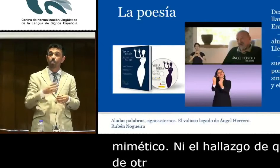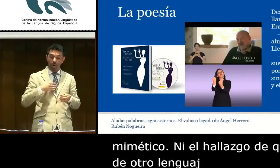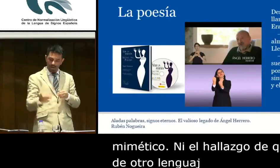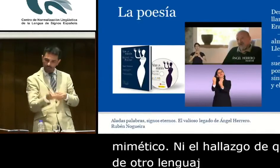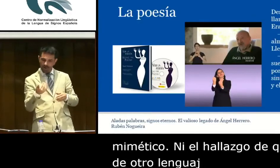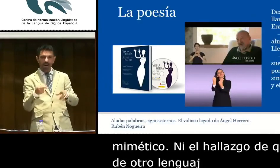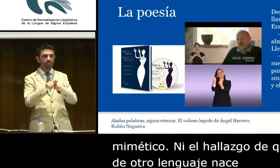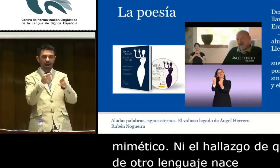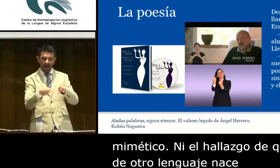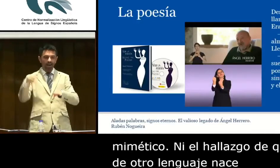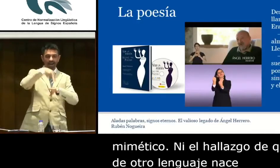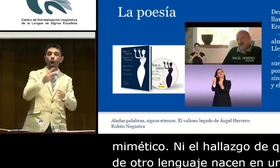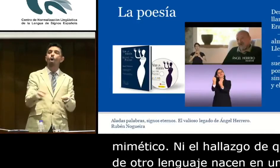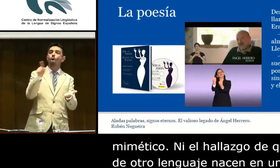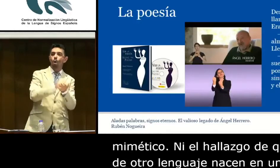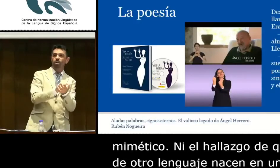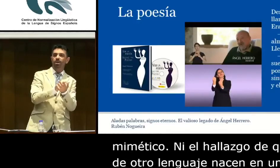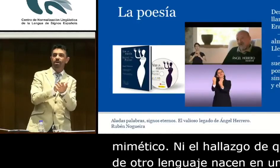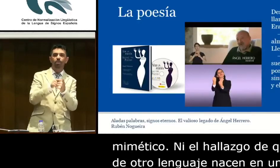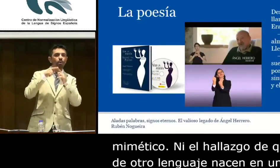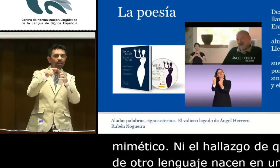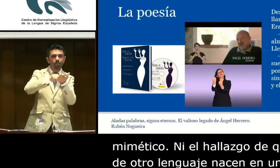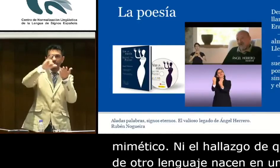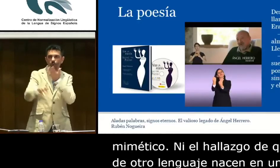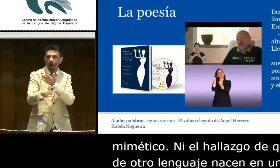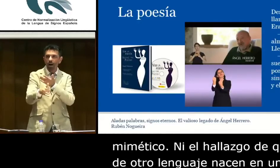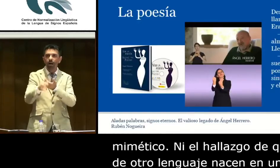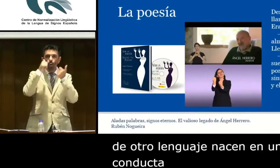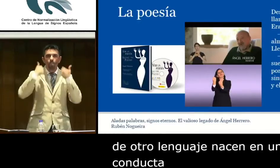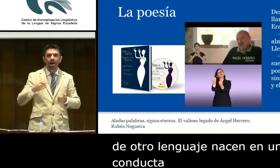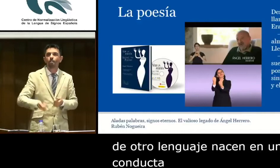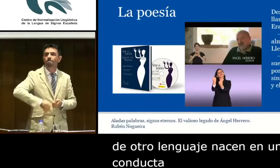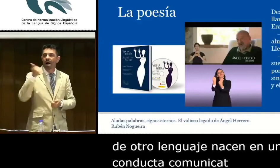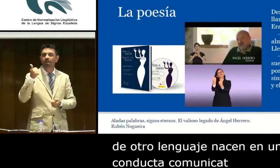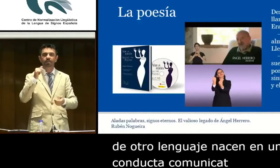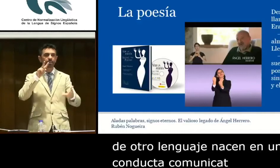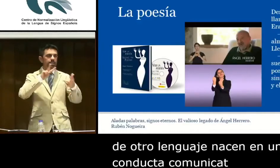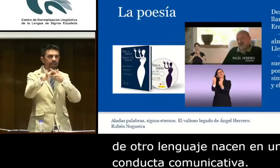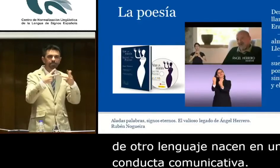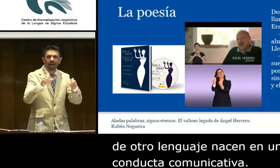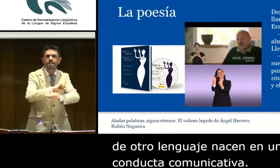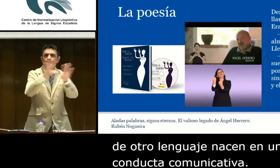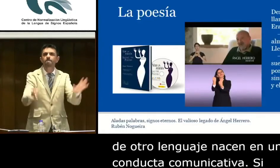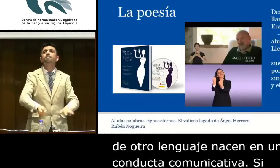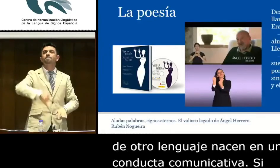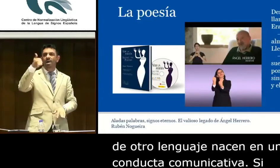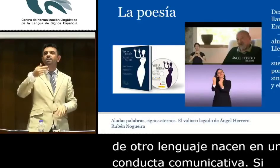sino para hacerlo más auténtico, más transparente, más humano.